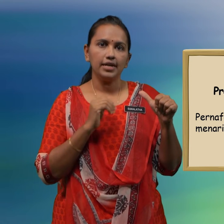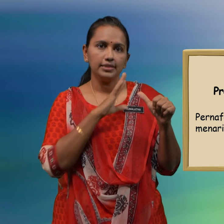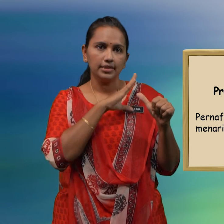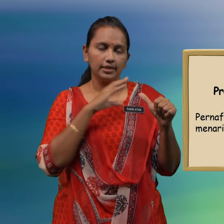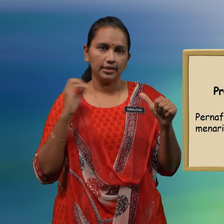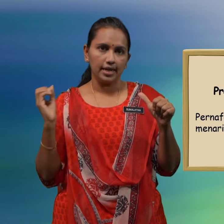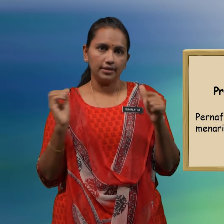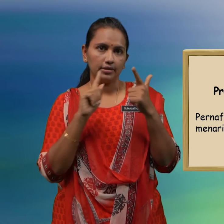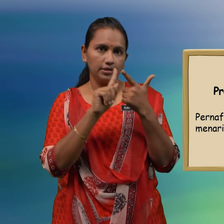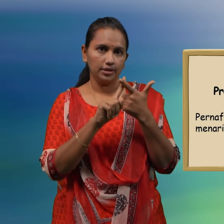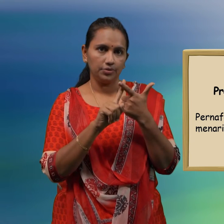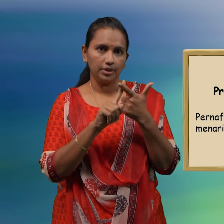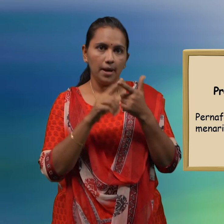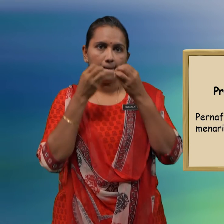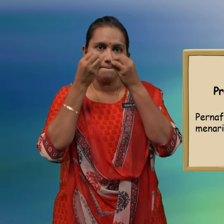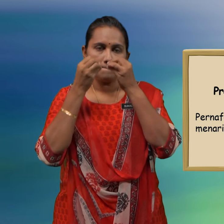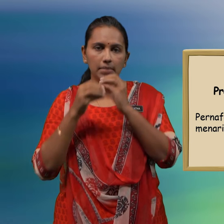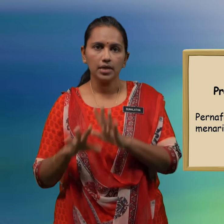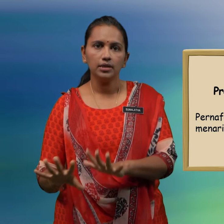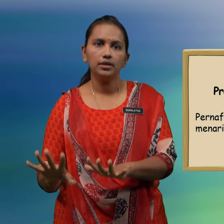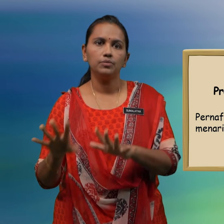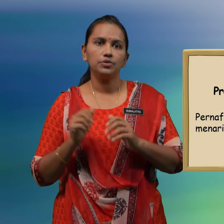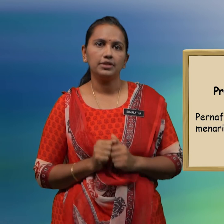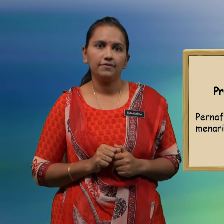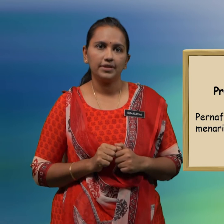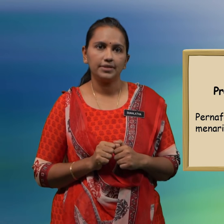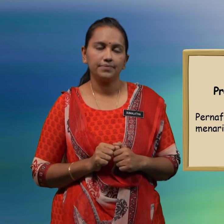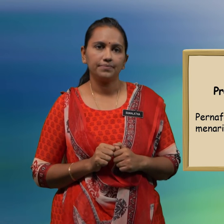nafas, dan kedua, menghembus nafas.